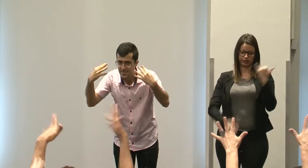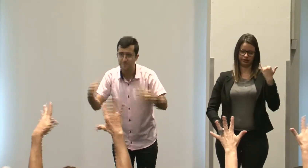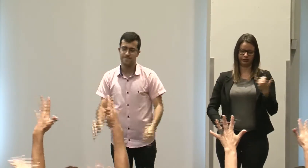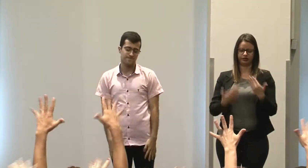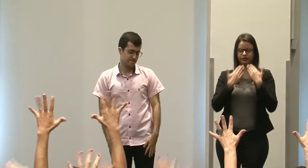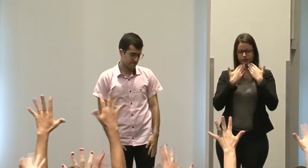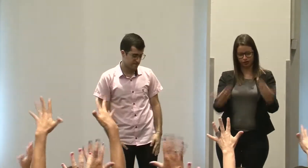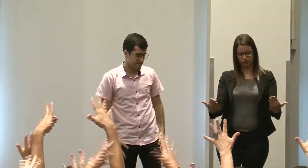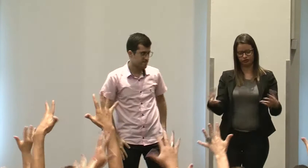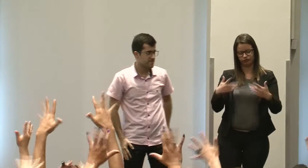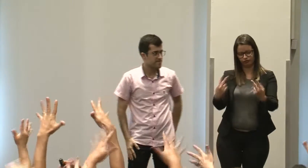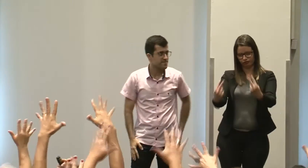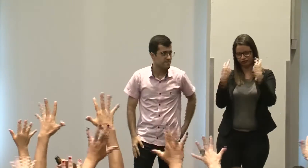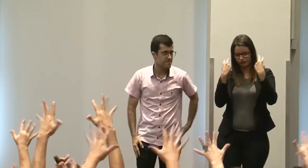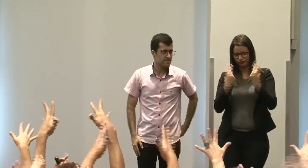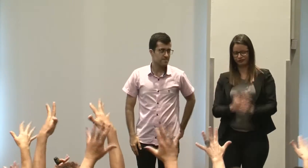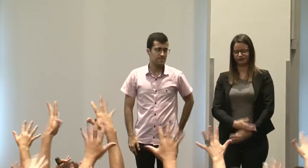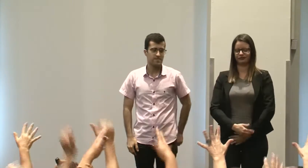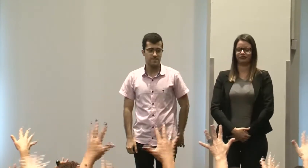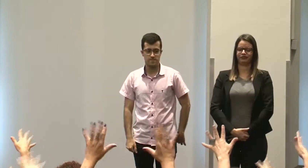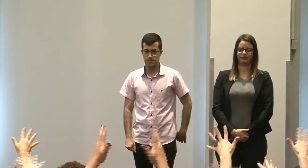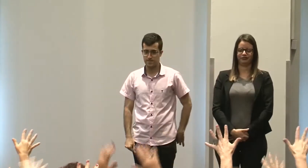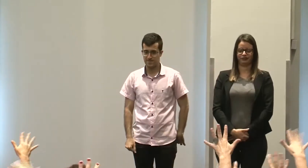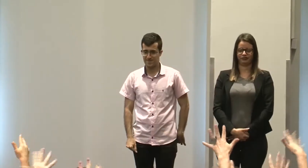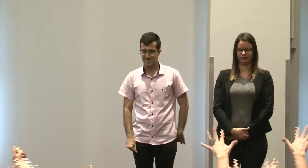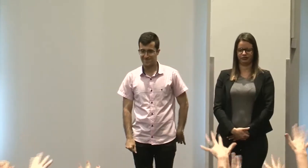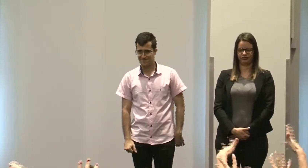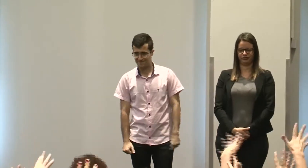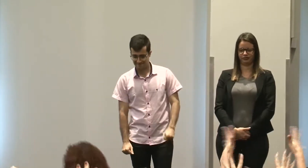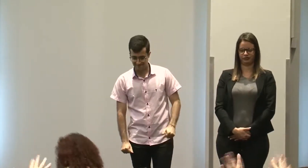Muito obrigada a todos pela atenção.